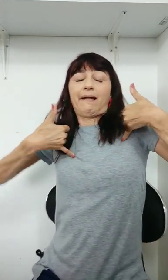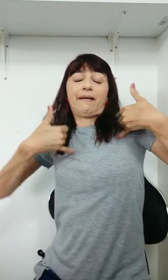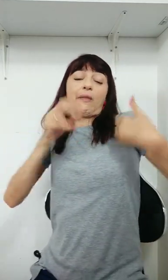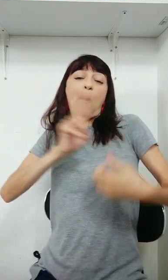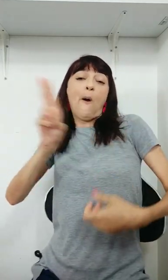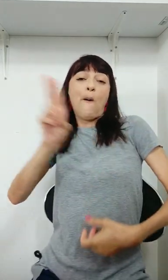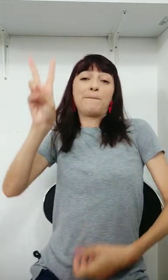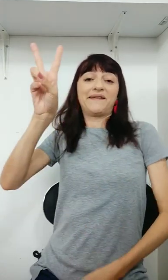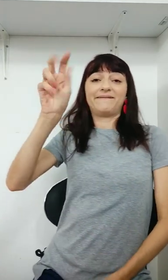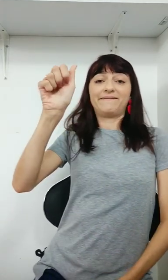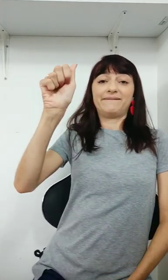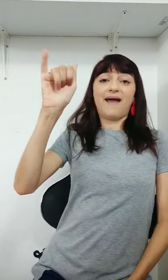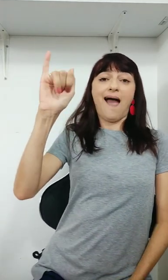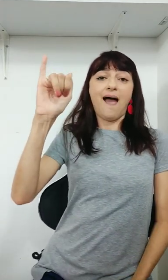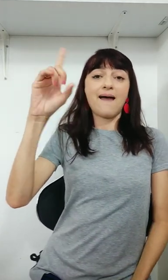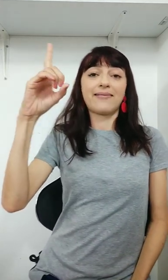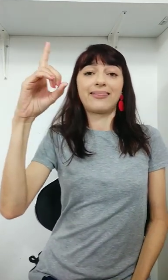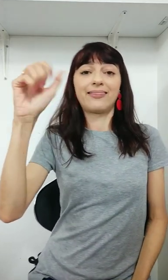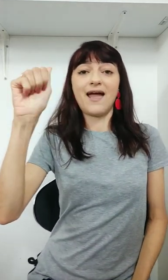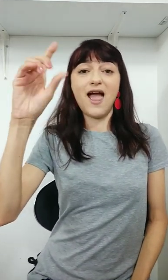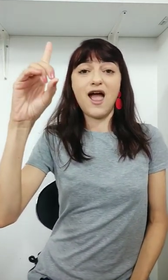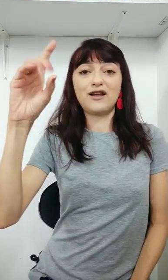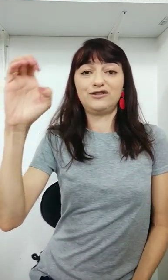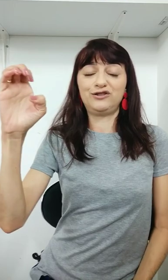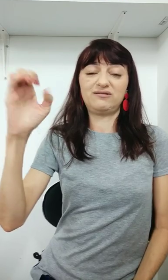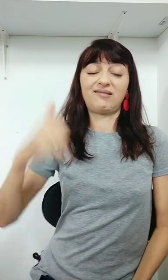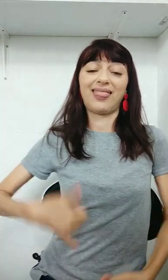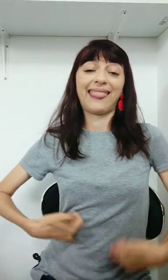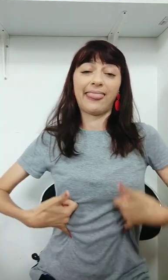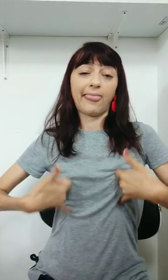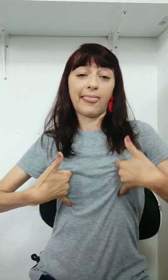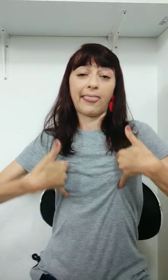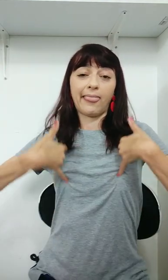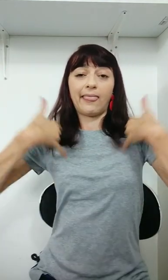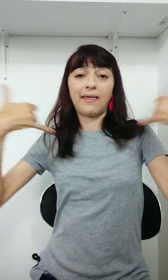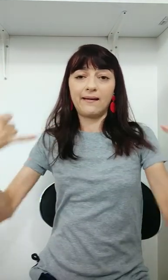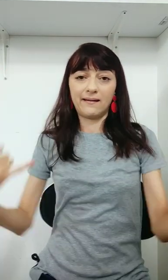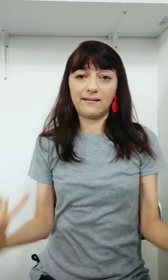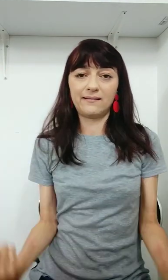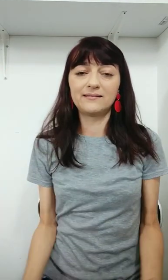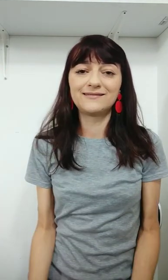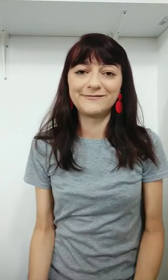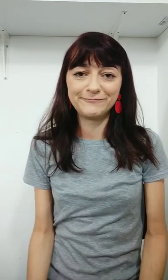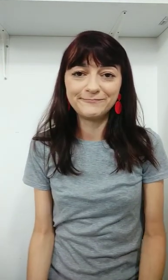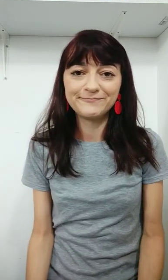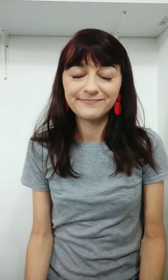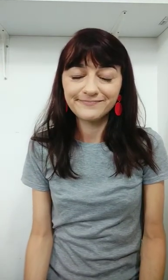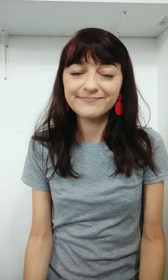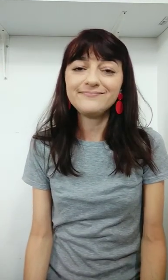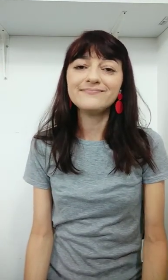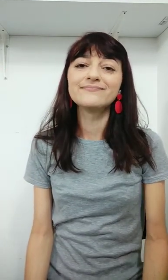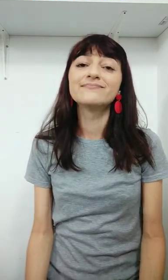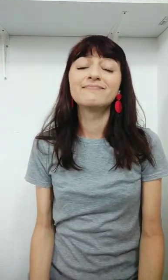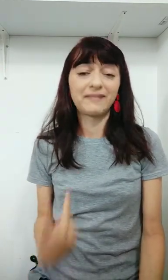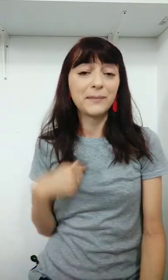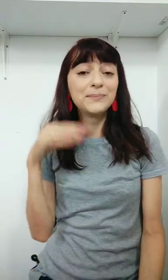estrelinhas, né, que falam, que tem o ego e a sua vaidade lá no alto? Existem esses casos, tá bom? De pessoas